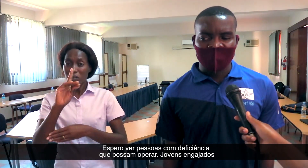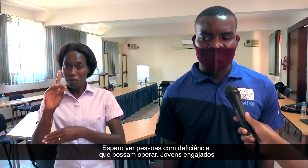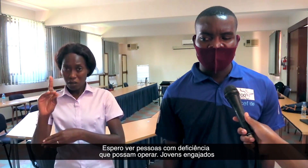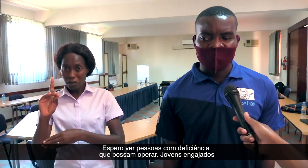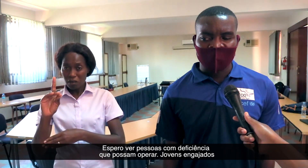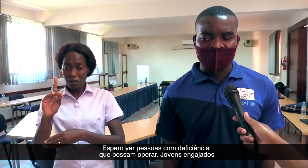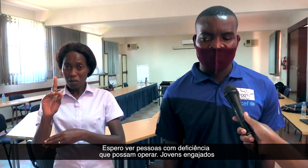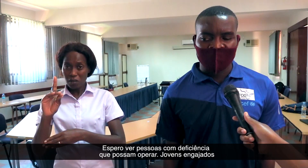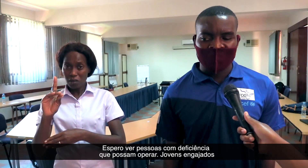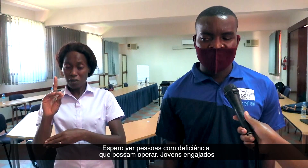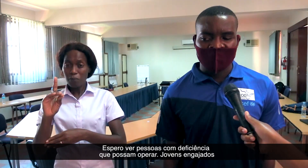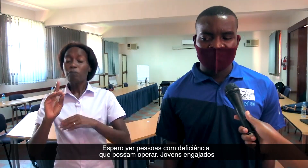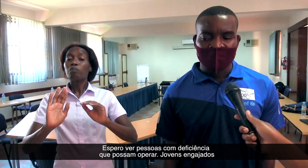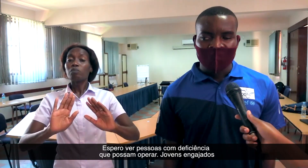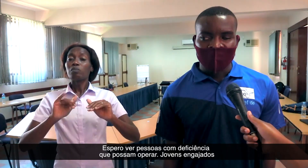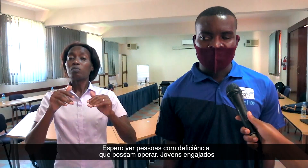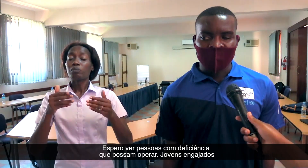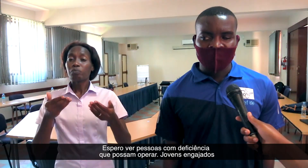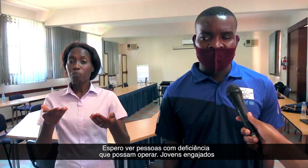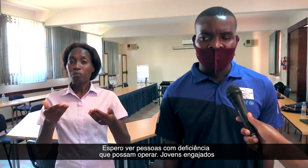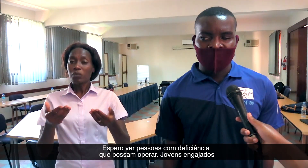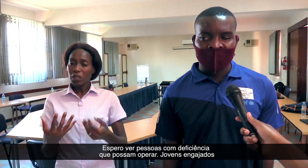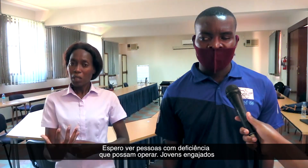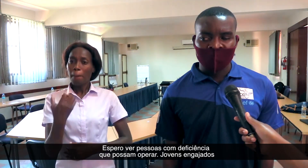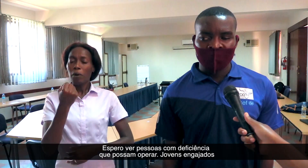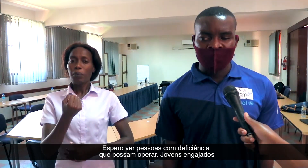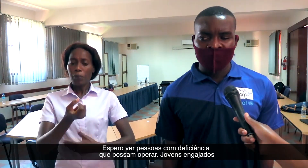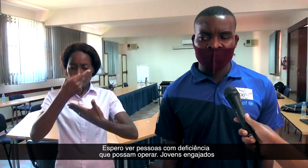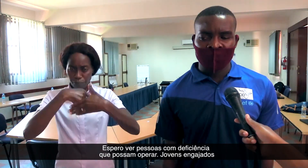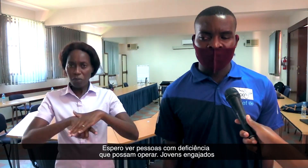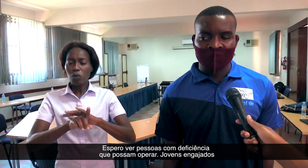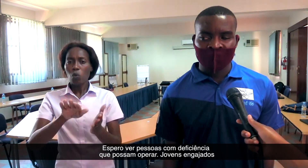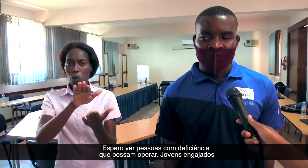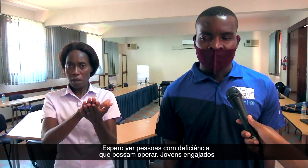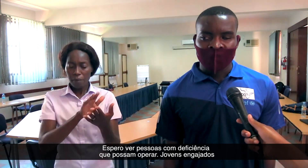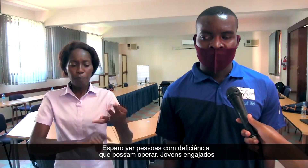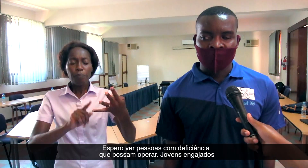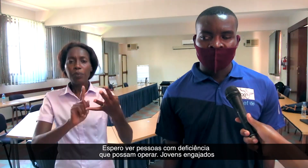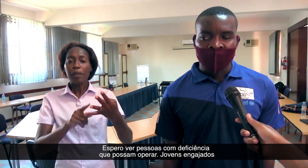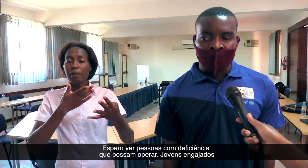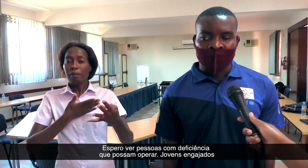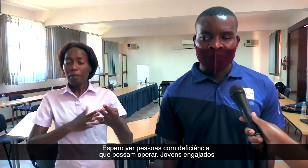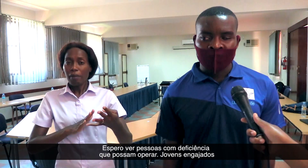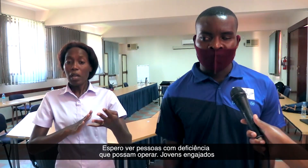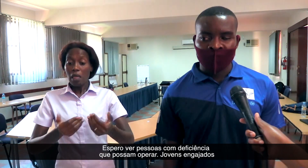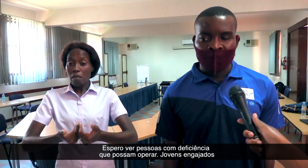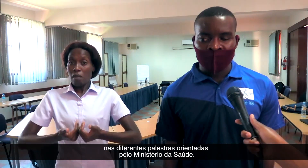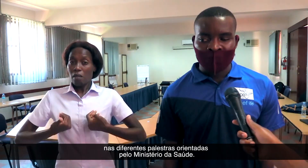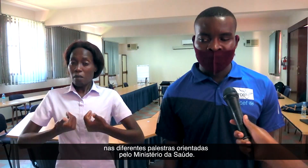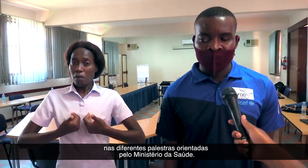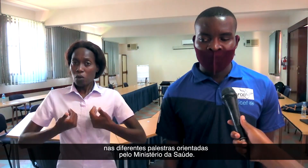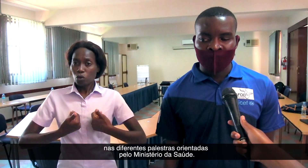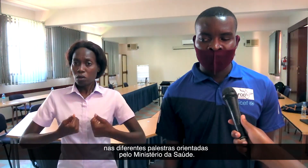ou pessoas com deficiência nesse caso, que possam lá operar. Espero ver os jovens engajados em